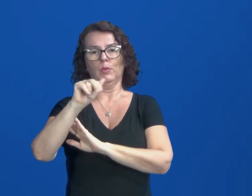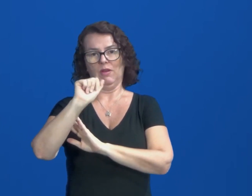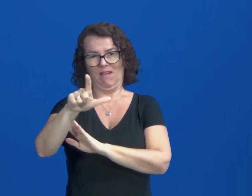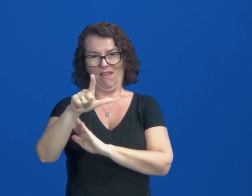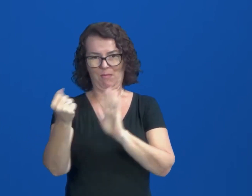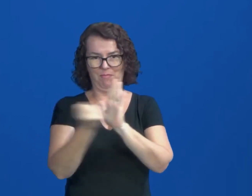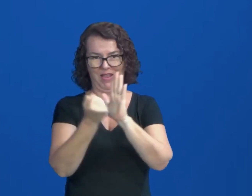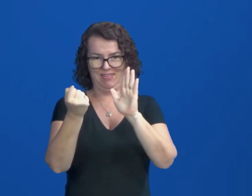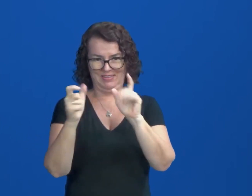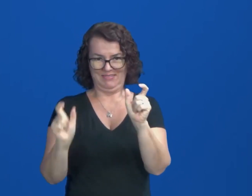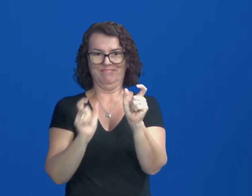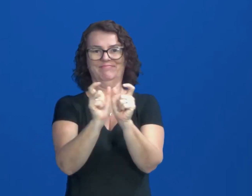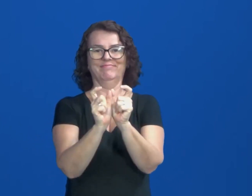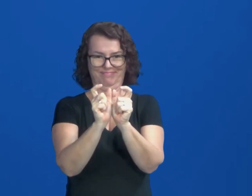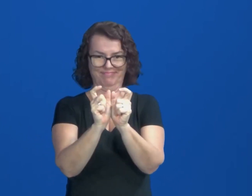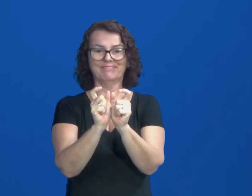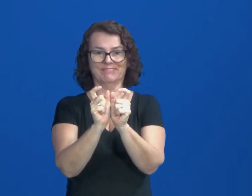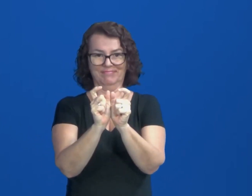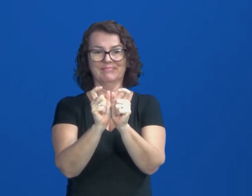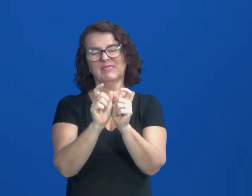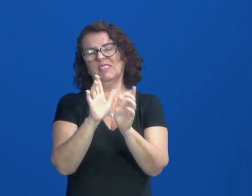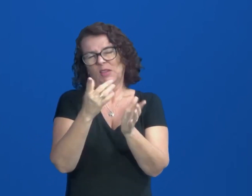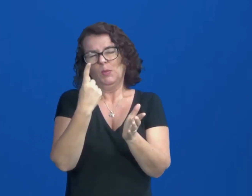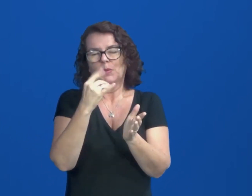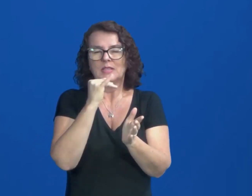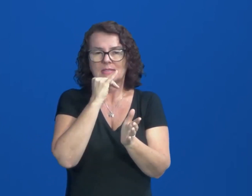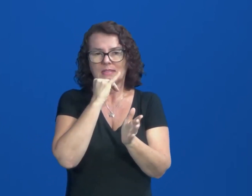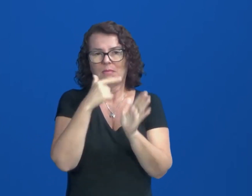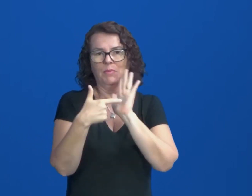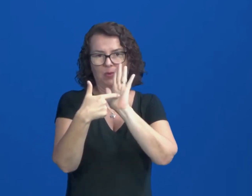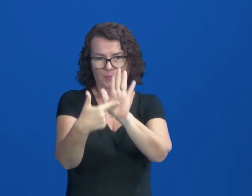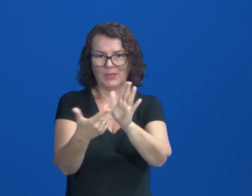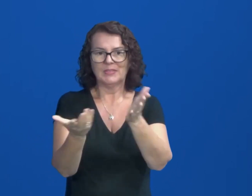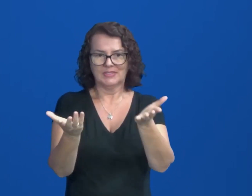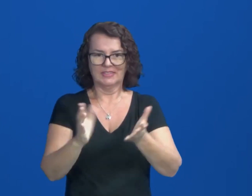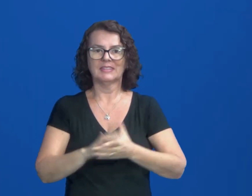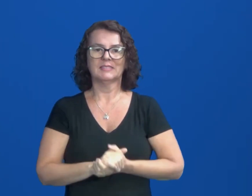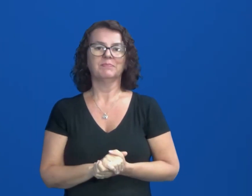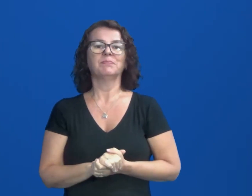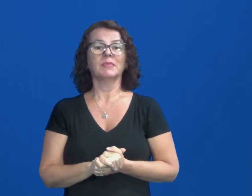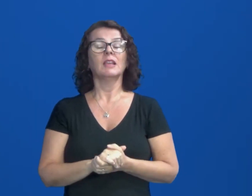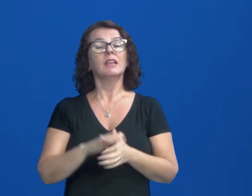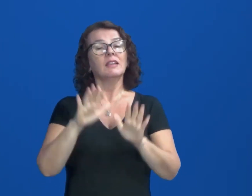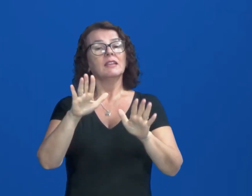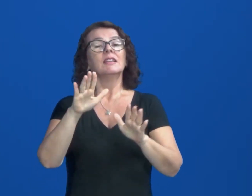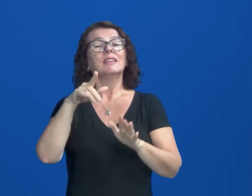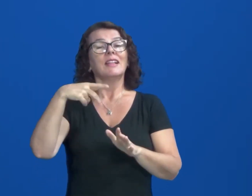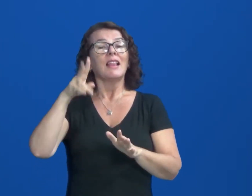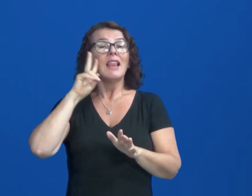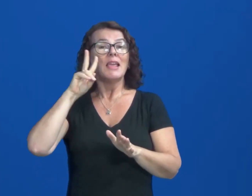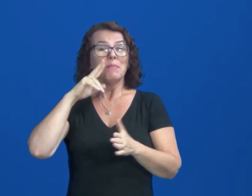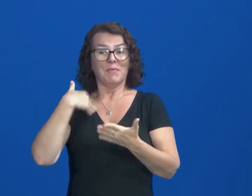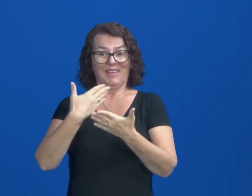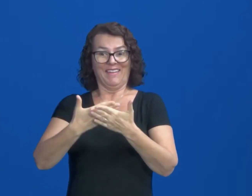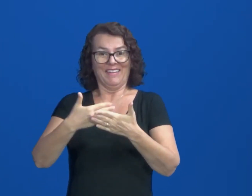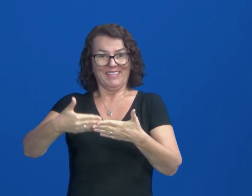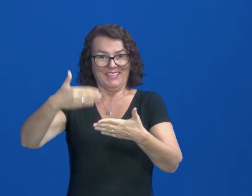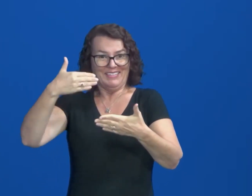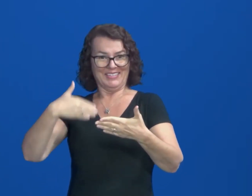plural. Essa é a marca do morfema. Um exemplo aqui na língua brasileira de sinais. Vocês lembram que nós